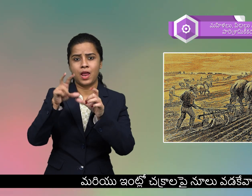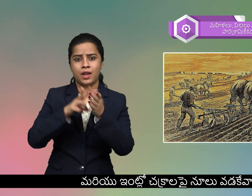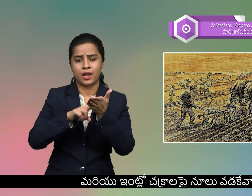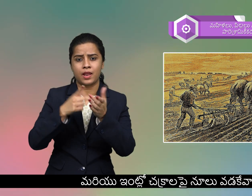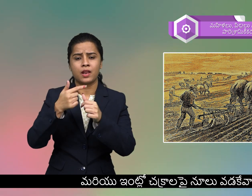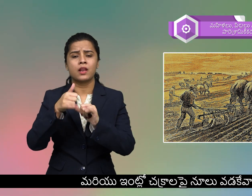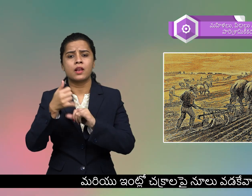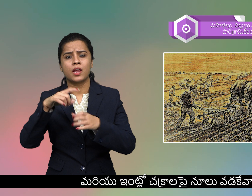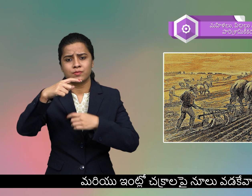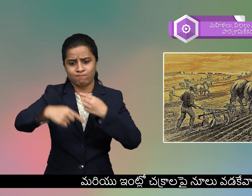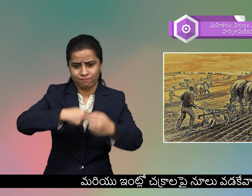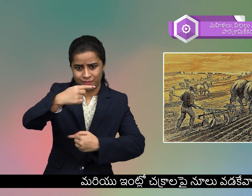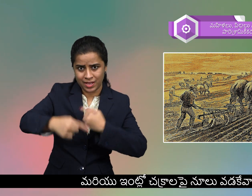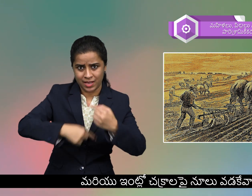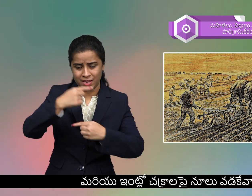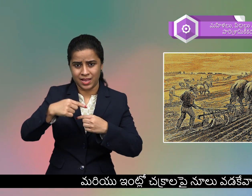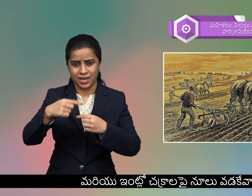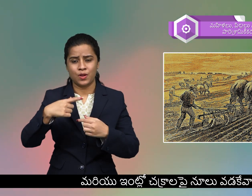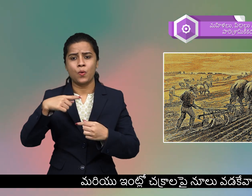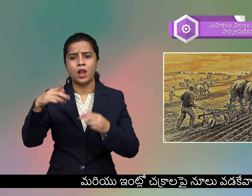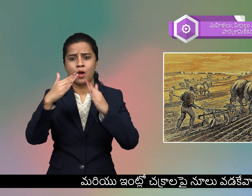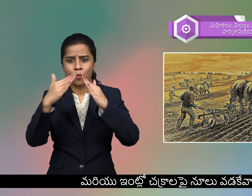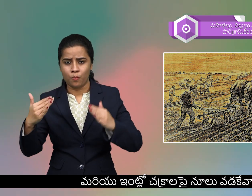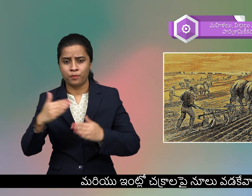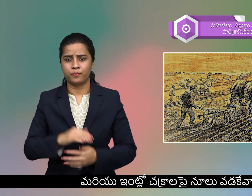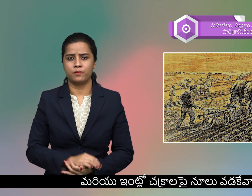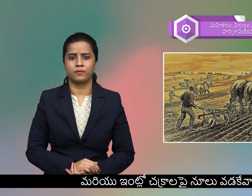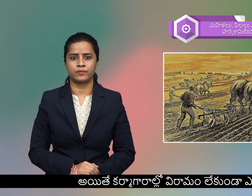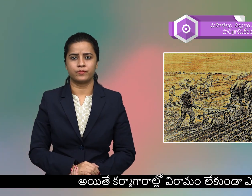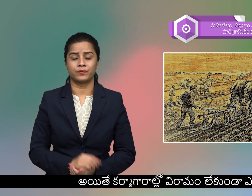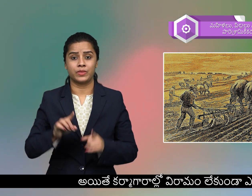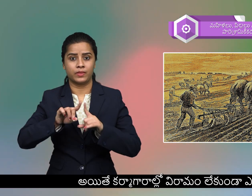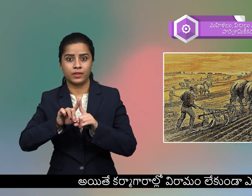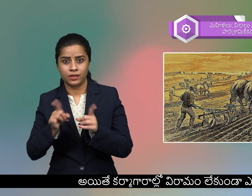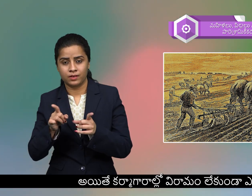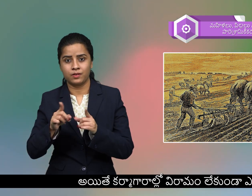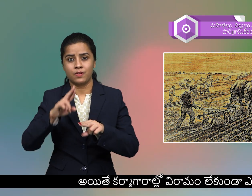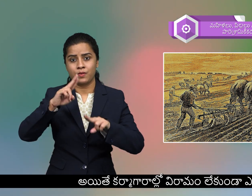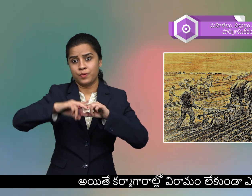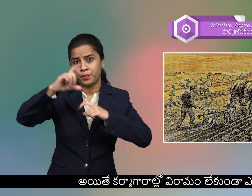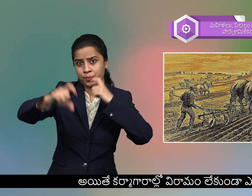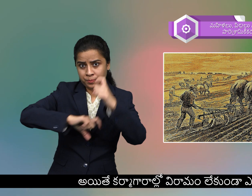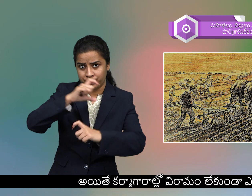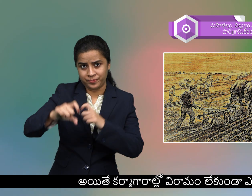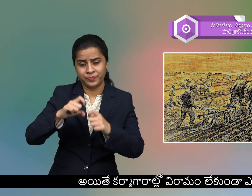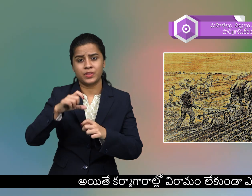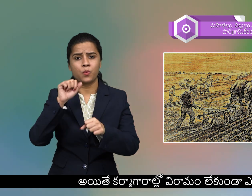మరియు ఇంట్లో చక్రాలపై నూలు వడికేవారు. అయితే కర్మాగారాల్లో విరామం లేకుండా